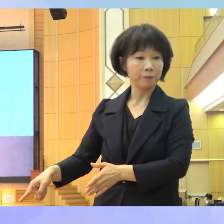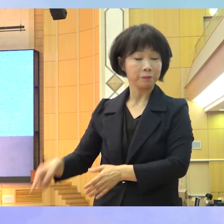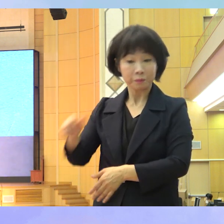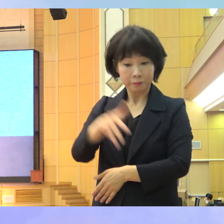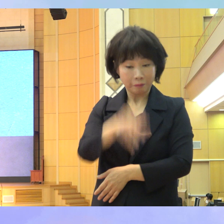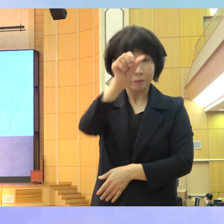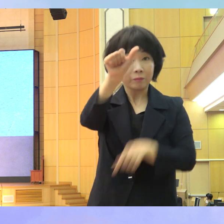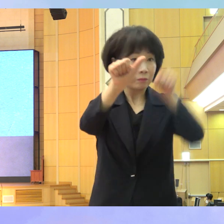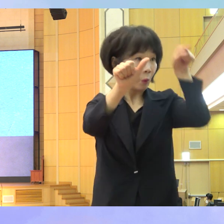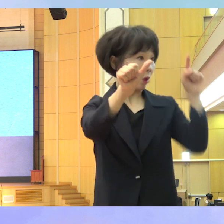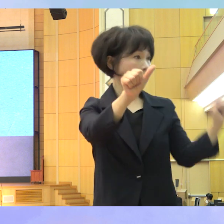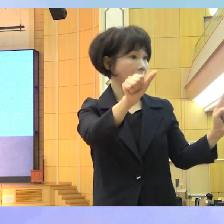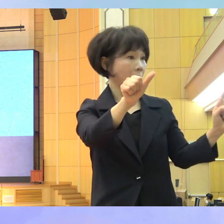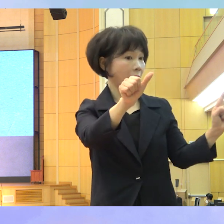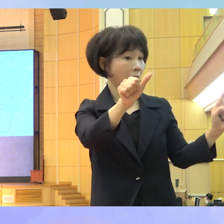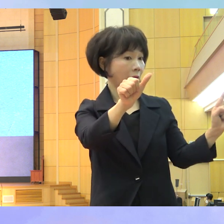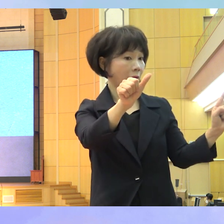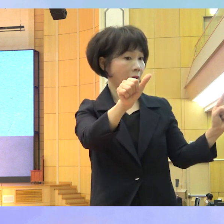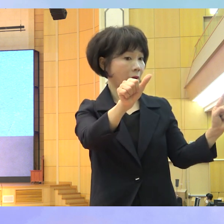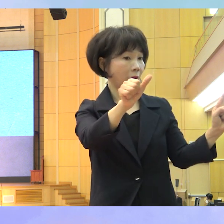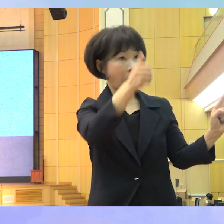창세기 5장 1절에는요